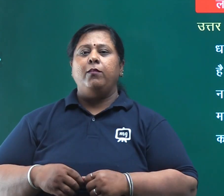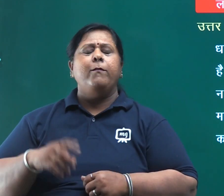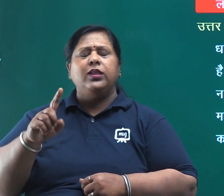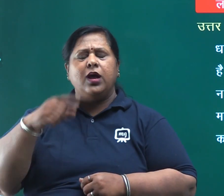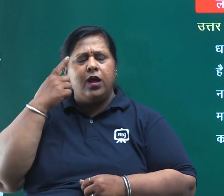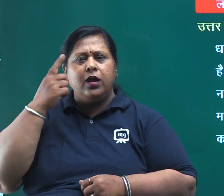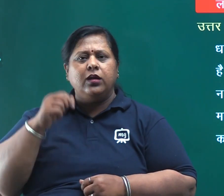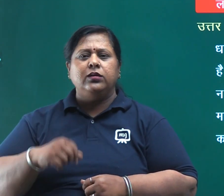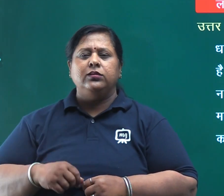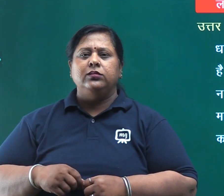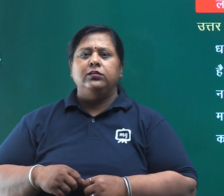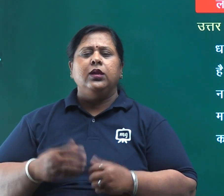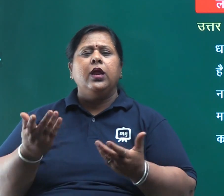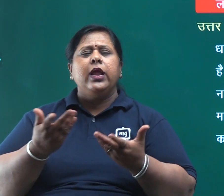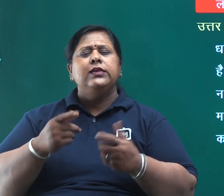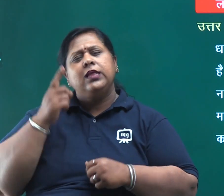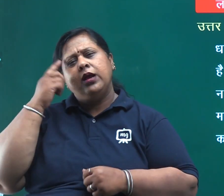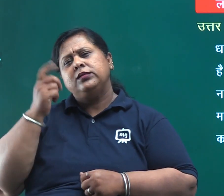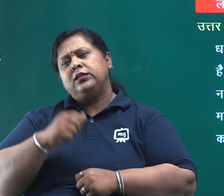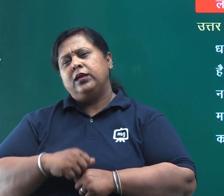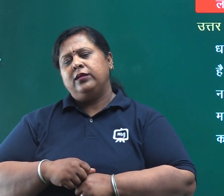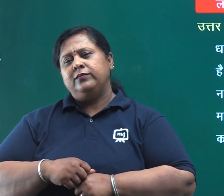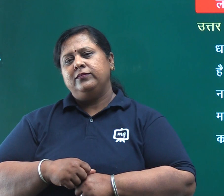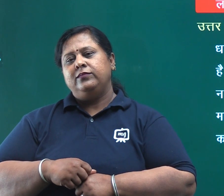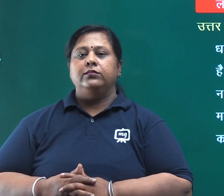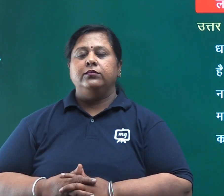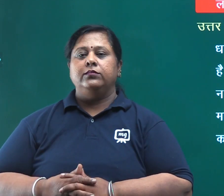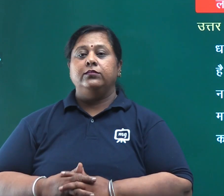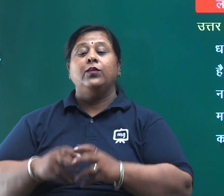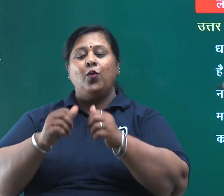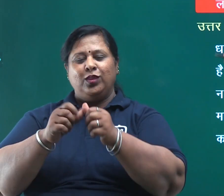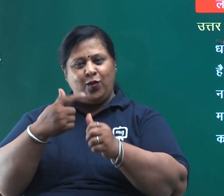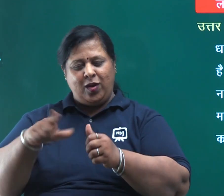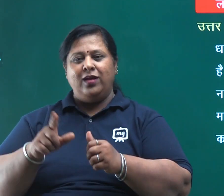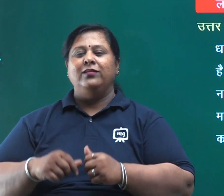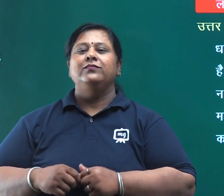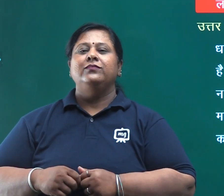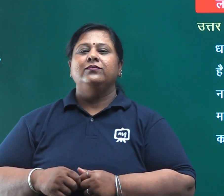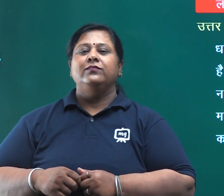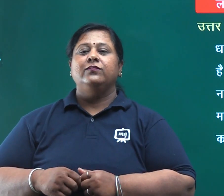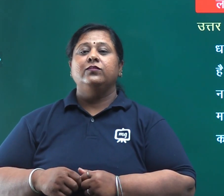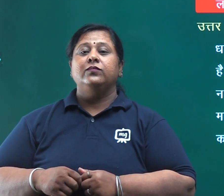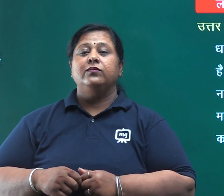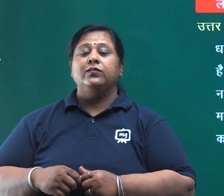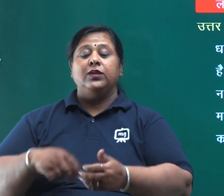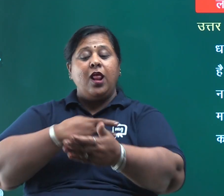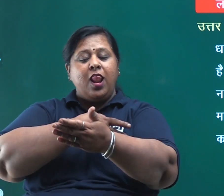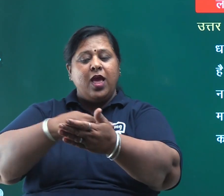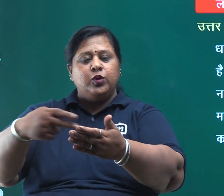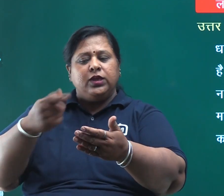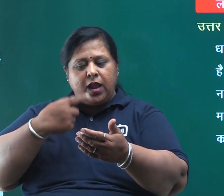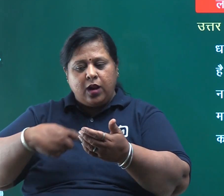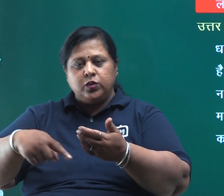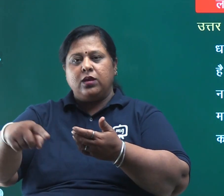पता कैसे लगा सकते हैं? उत्तर होगा, नेहरू जी के